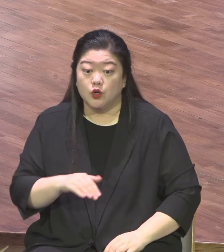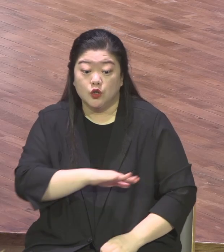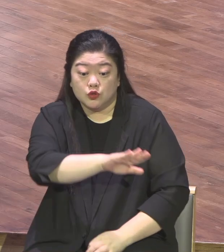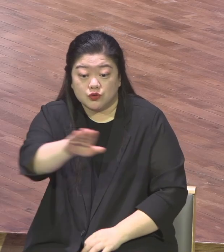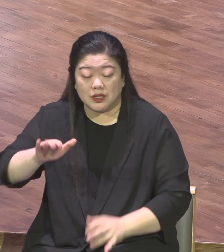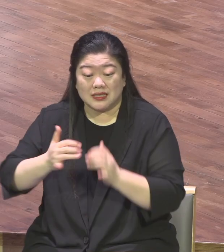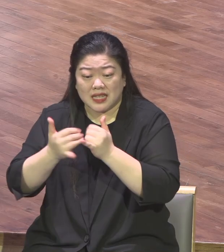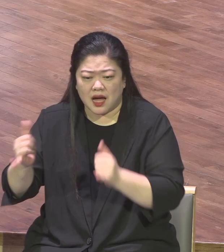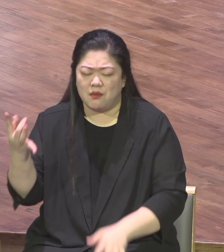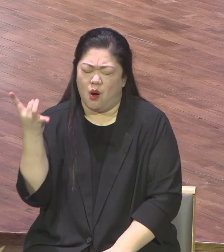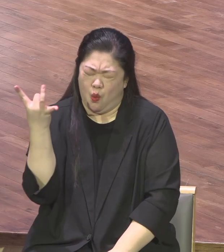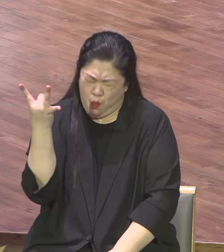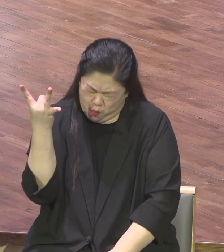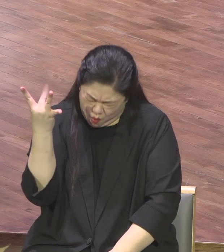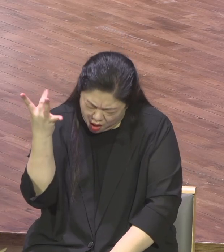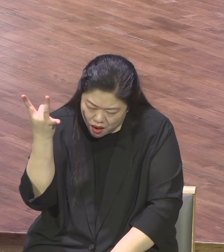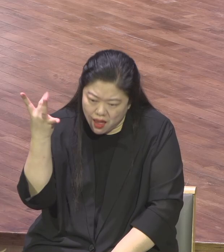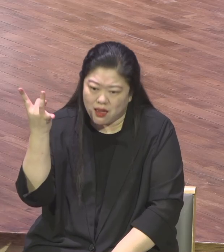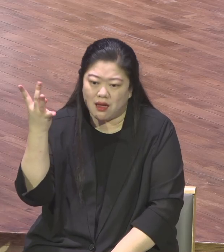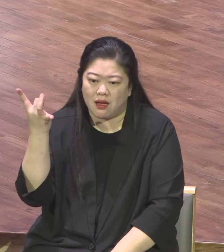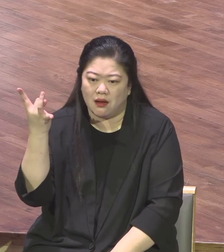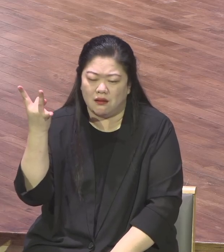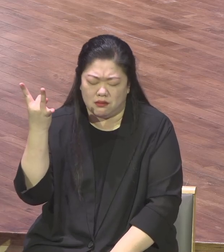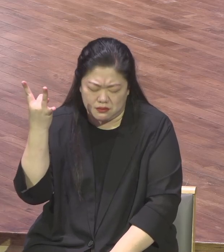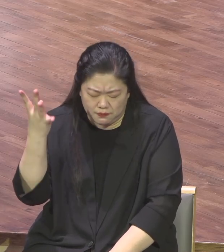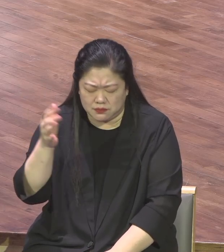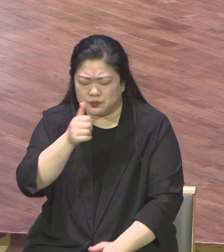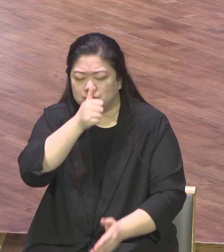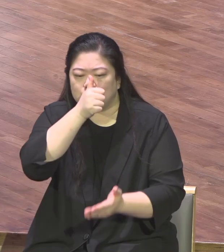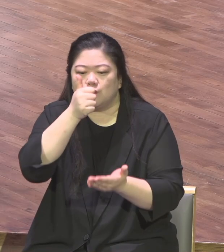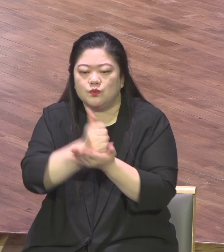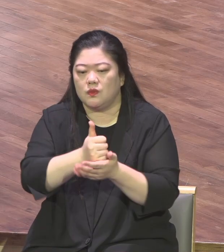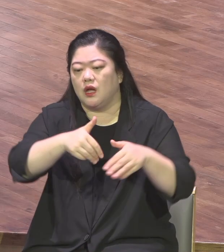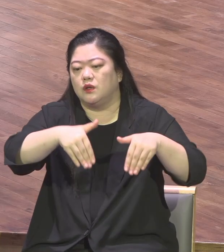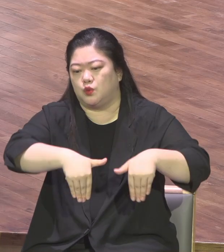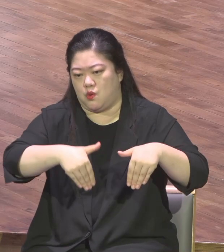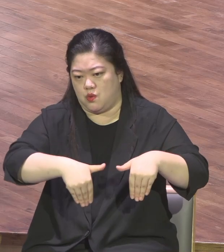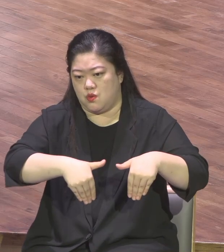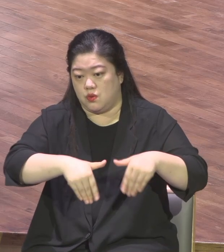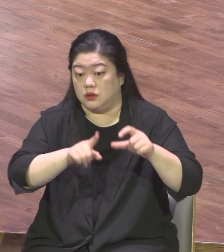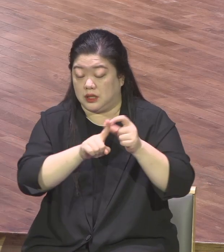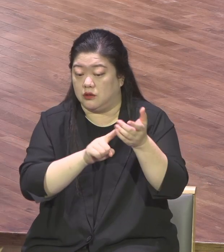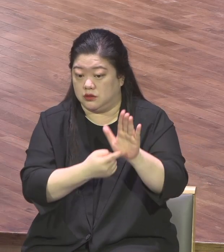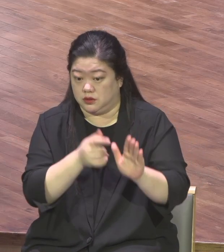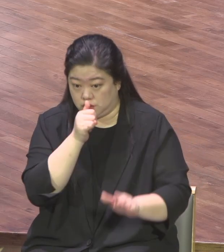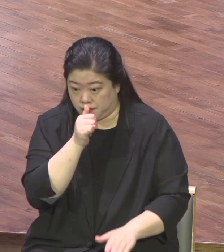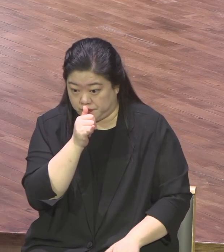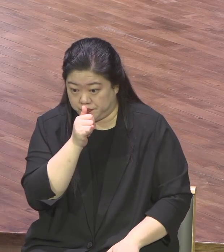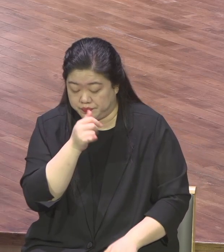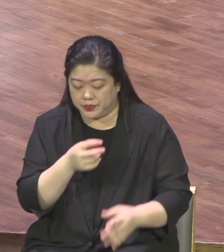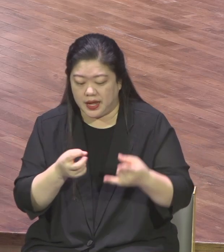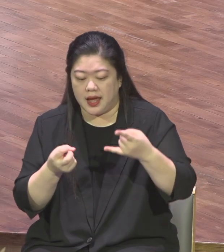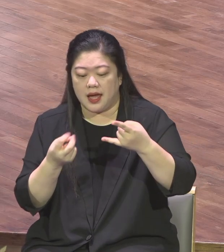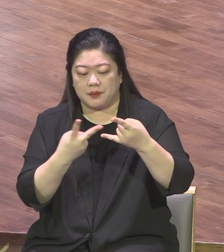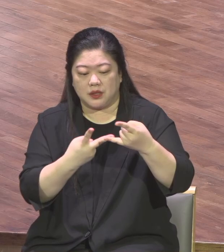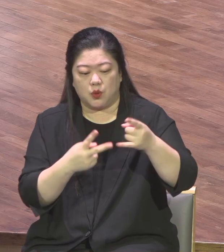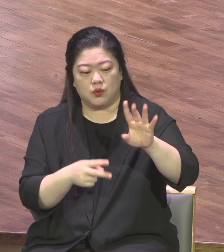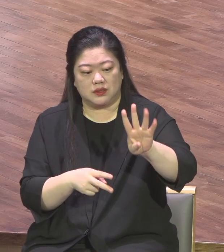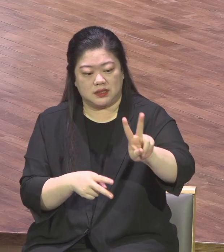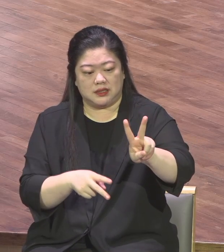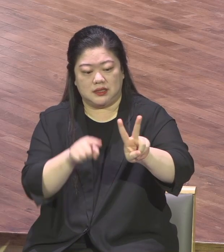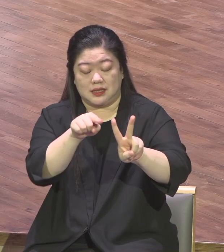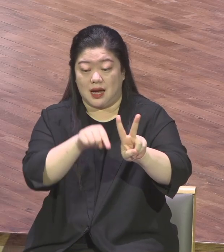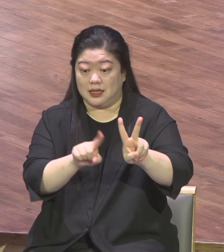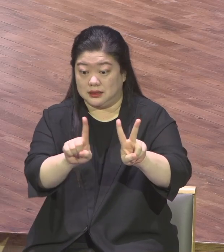본래 죄의 종이었더니 우리 죄의 종 그걸 강조하고 있잖아요. 에베소 2장 1절 이하에 보면